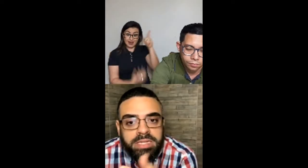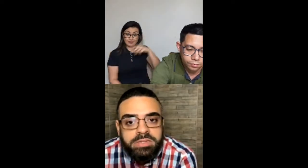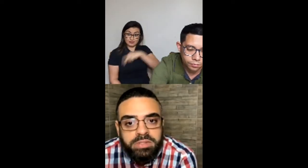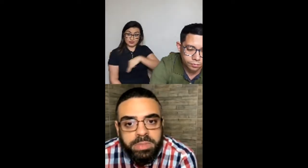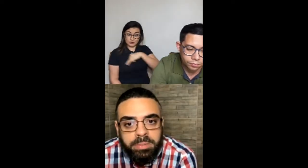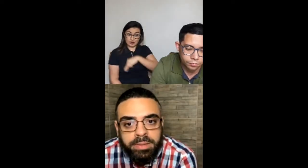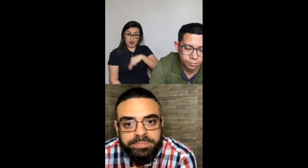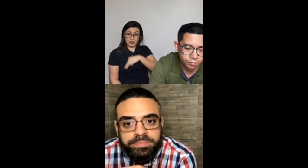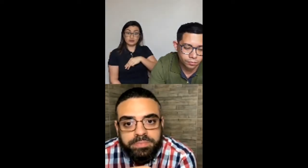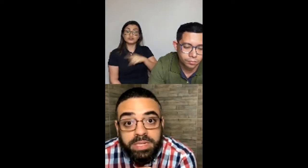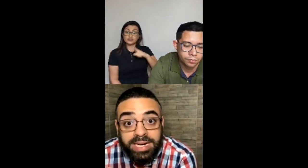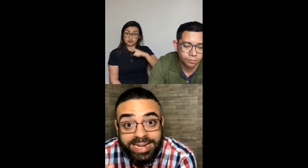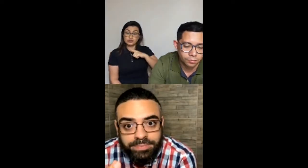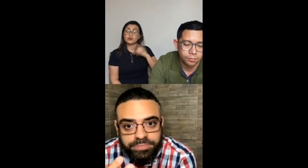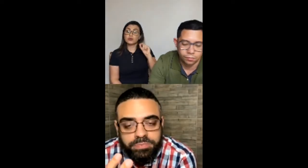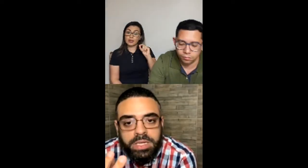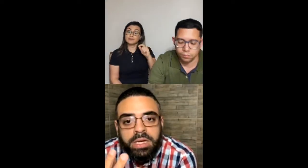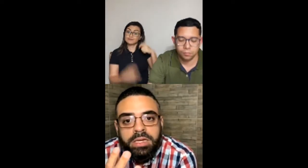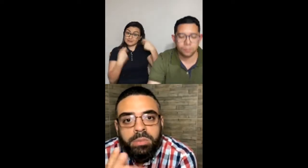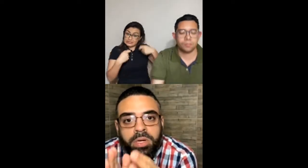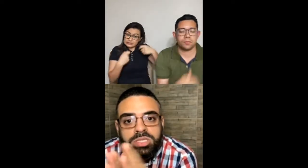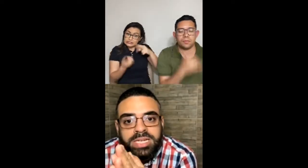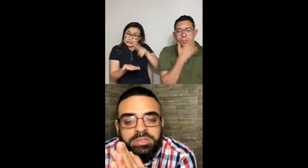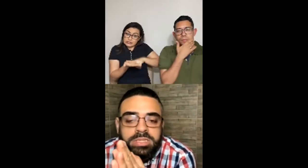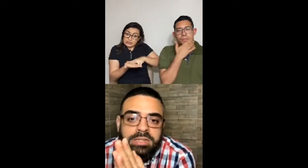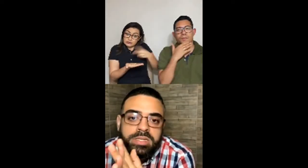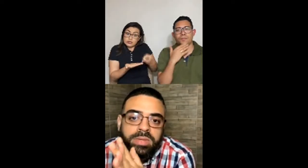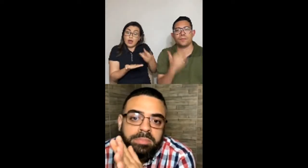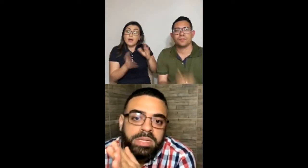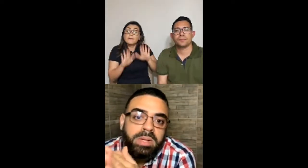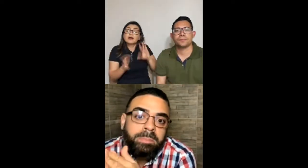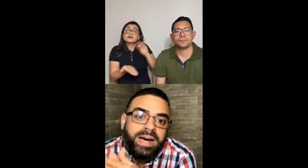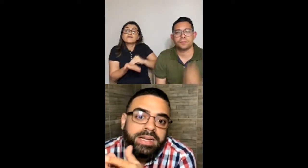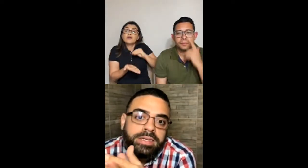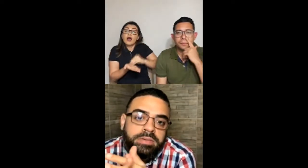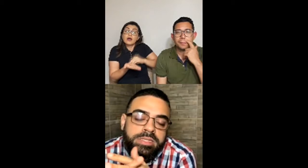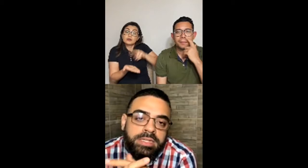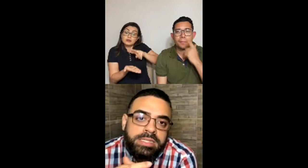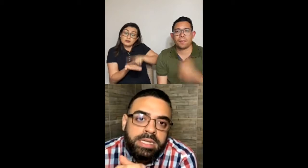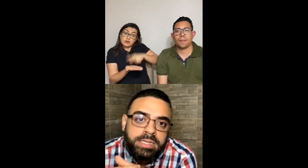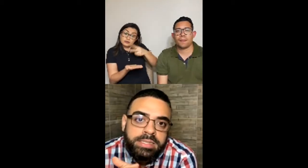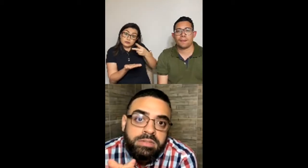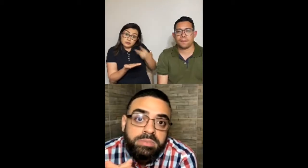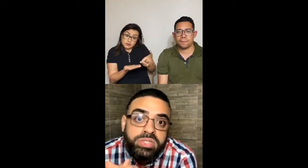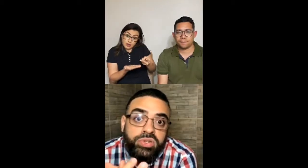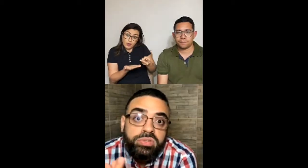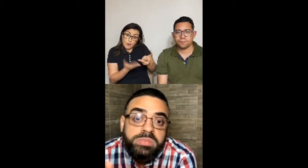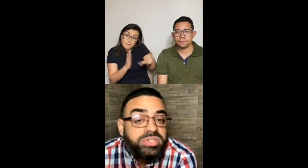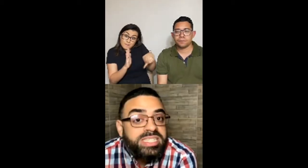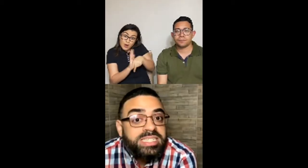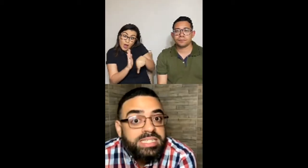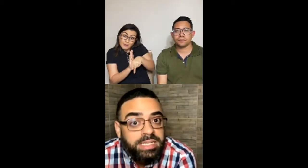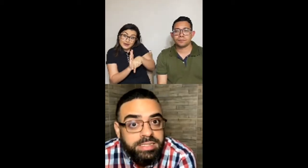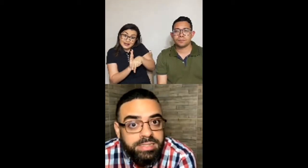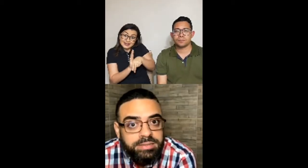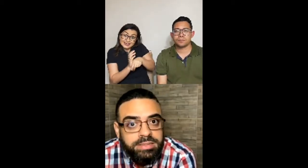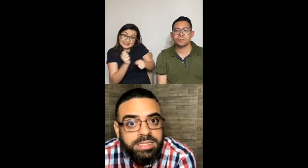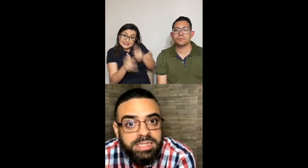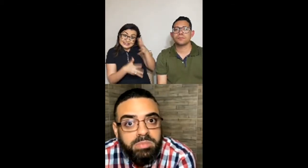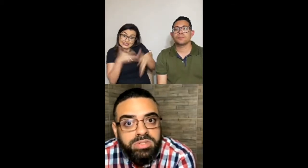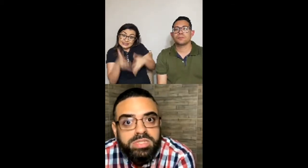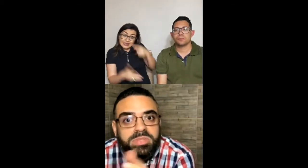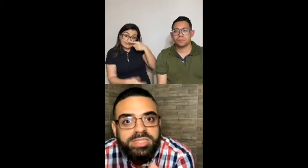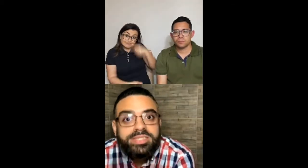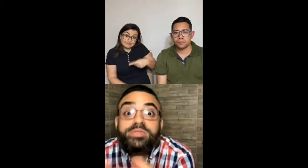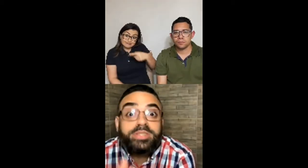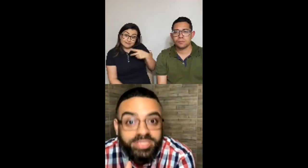de tradução de Bíblia, mas ainda não estavam traduzindo Bíblia lá. E o projeto de tradução da Bíblia